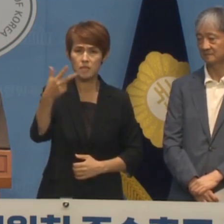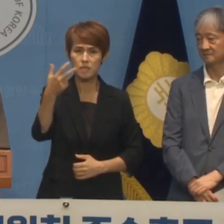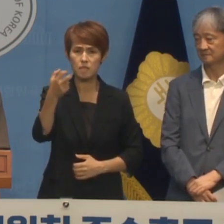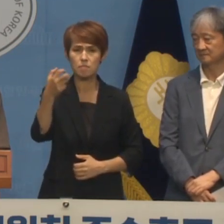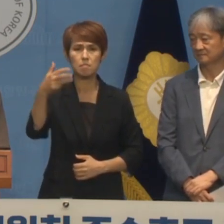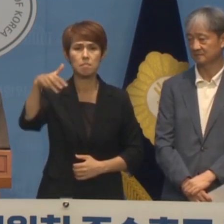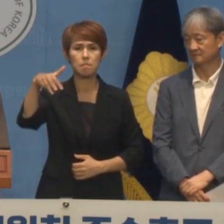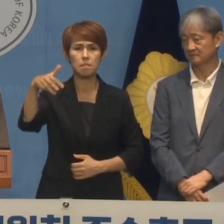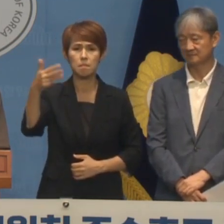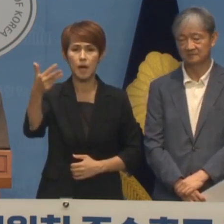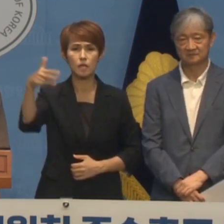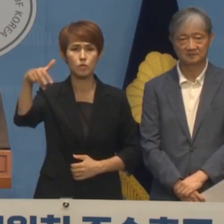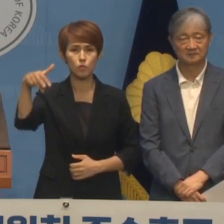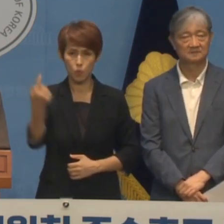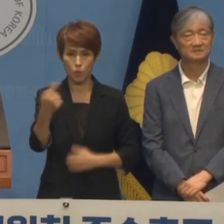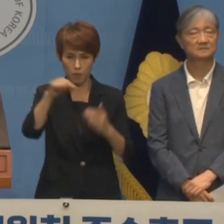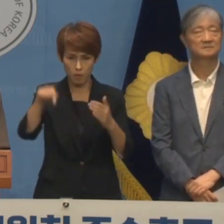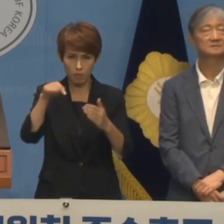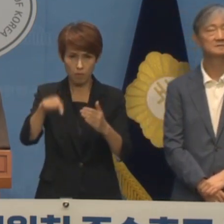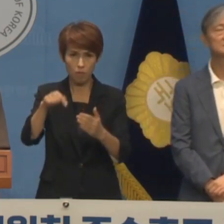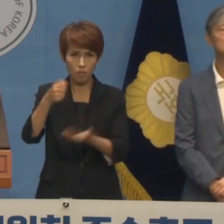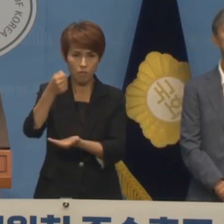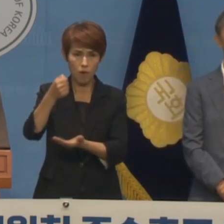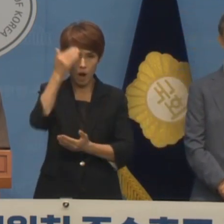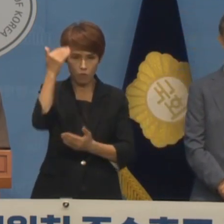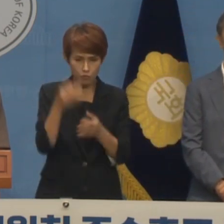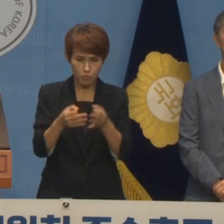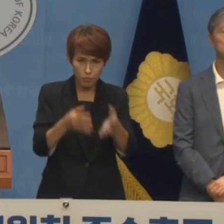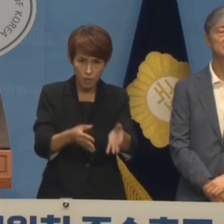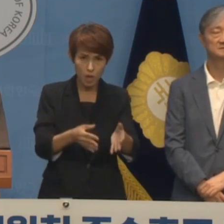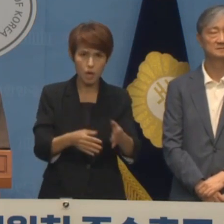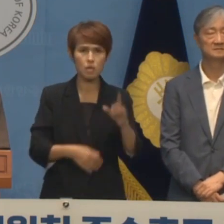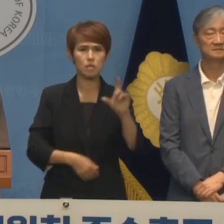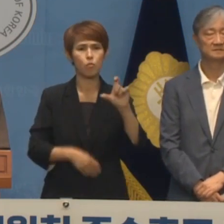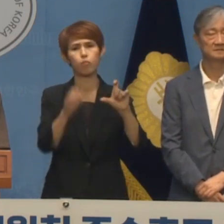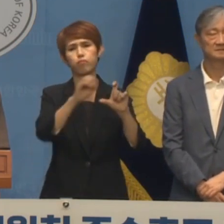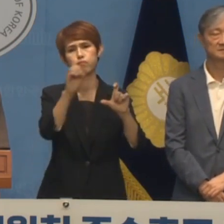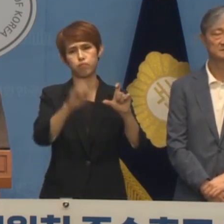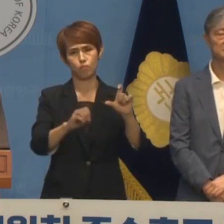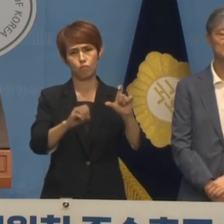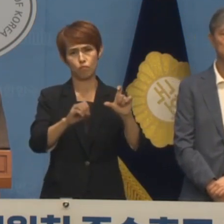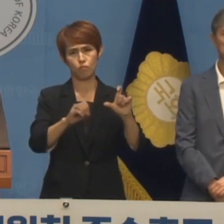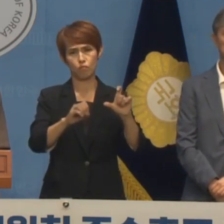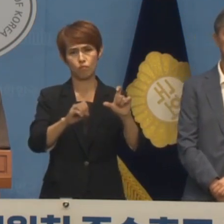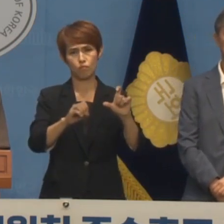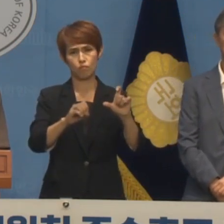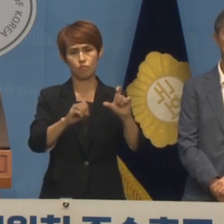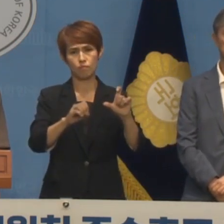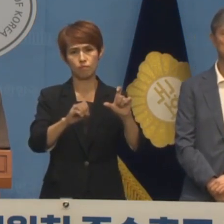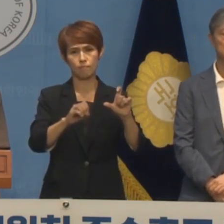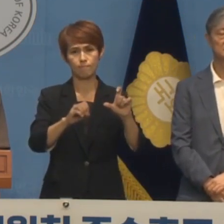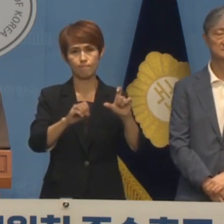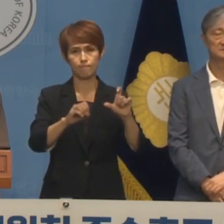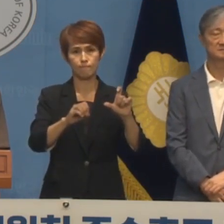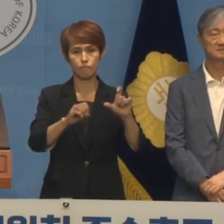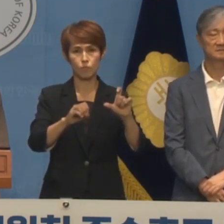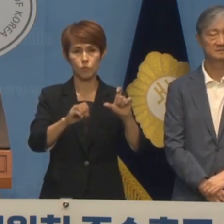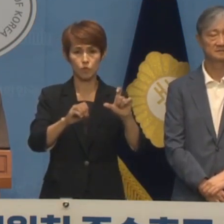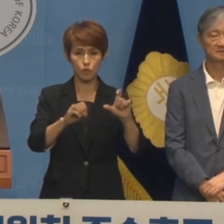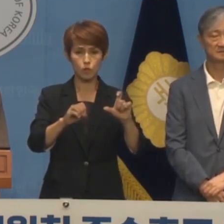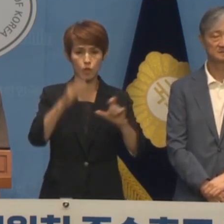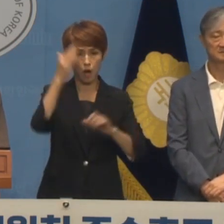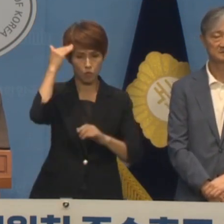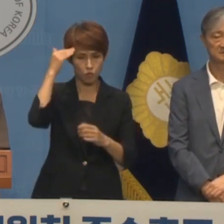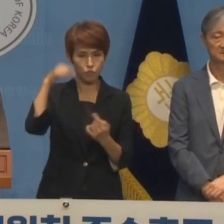1,778조의 기금 중 국내 투자 규모는 15% 정도밖에 되지 않습니다. 그런 국내 운용